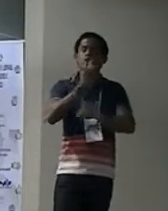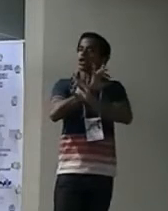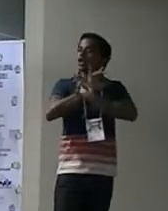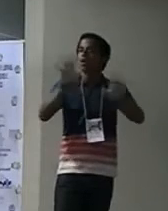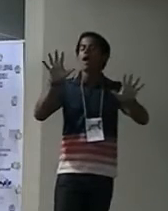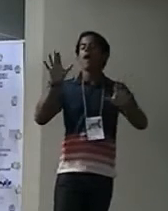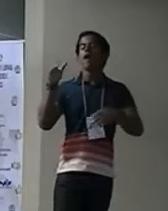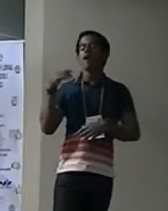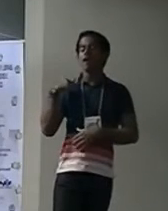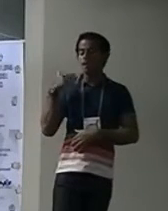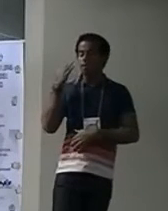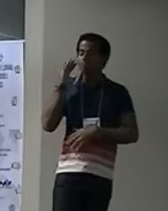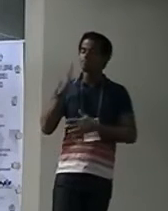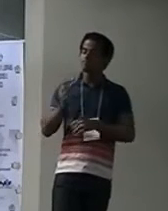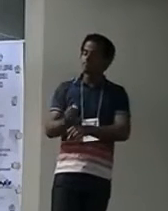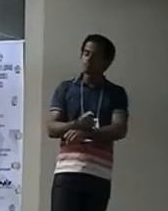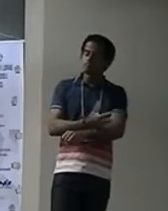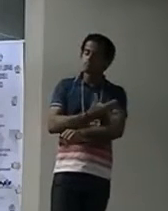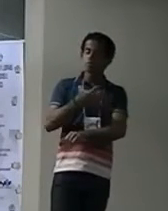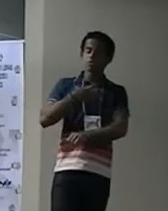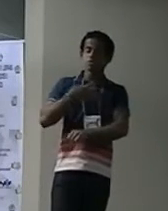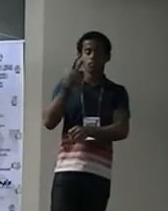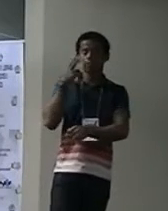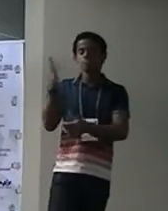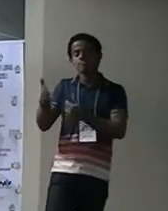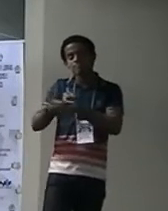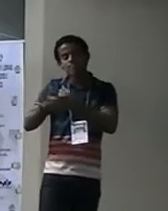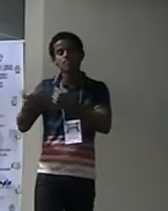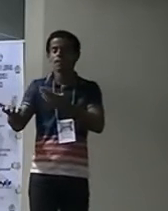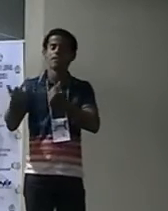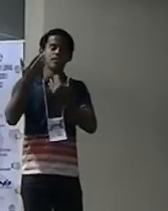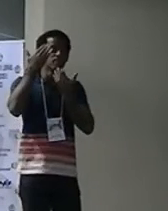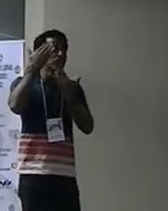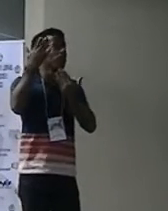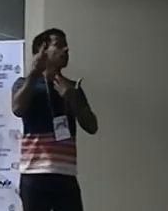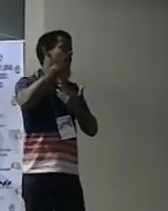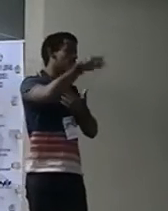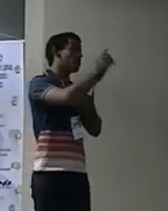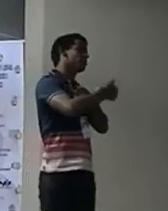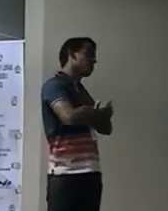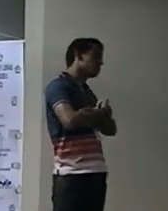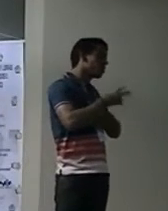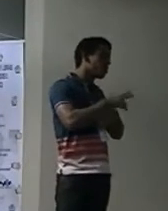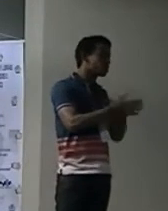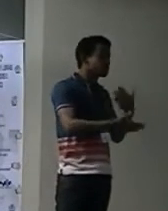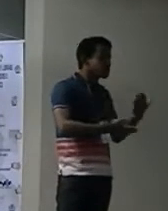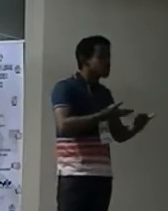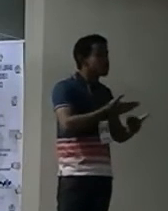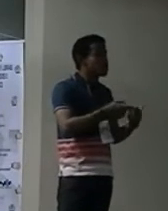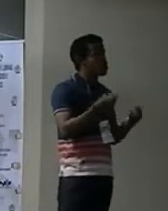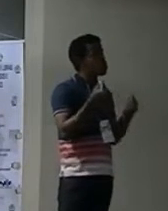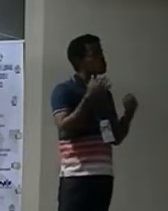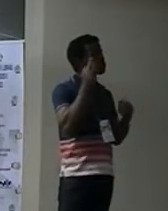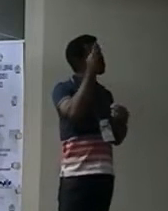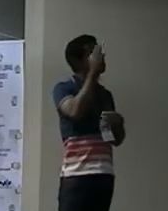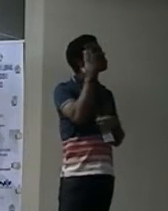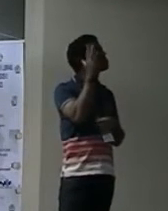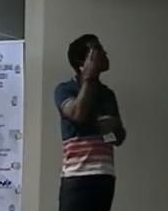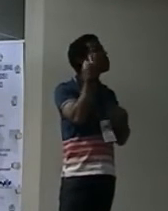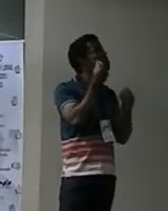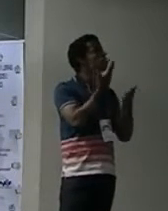ficar desse jeito, que era apenas surdo, ele era apenas surdo, que ela iria conseguir cuidar